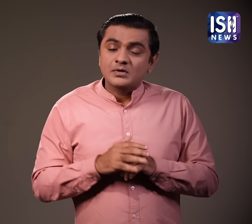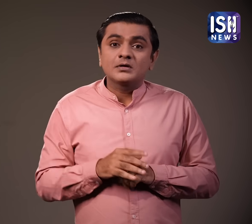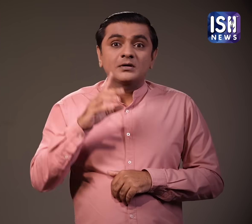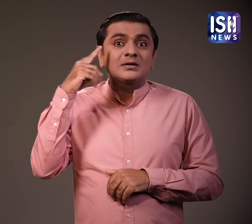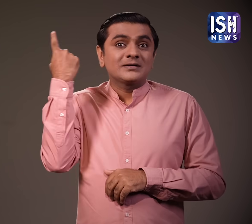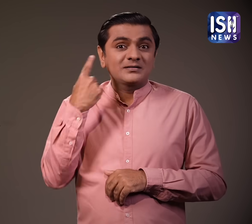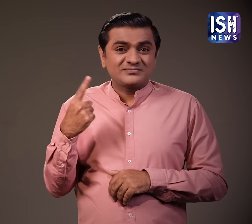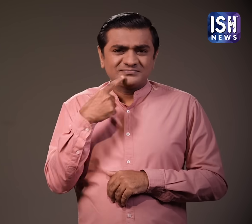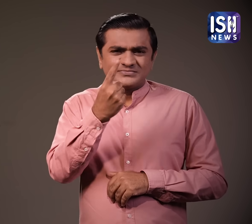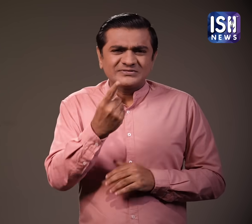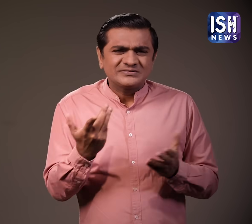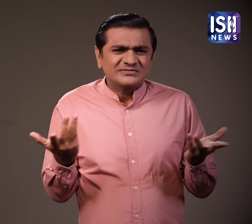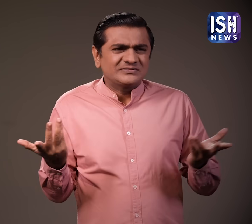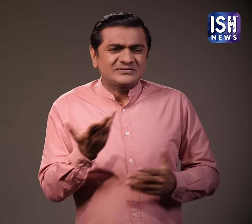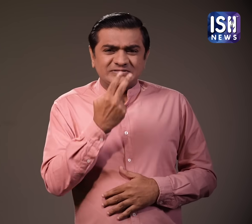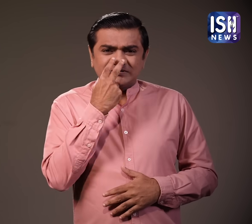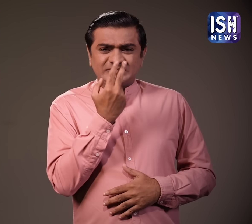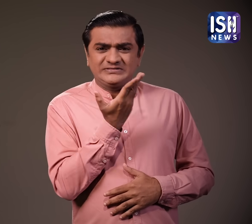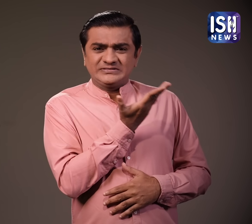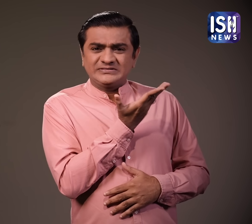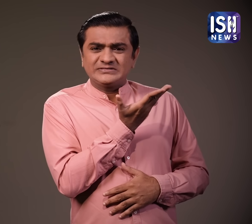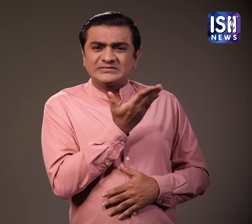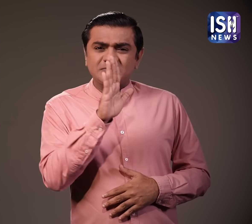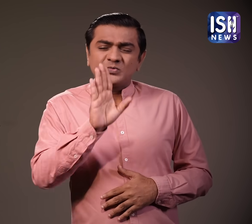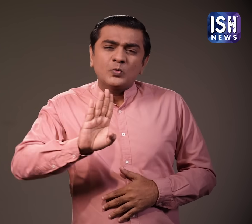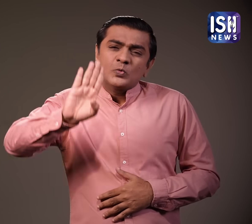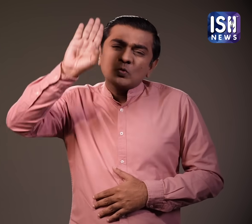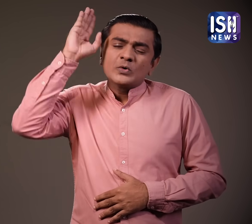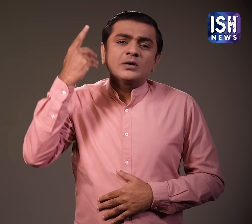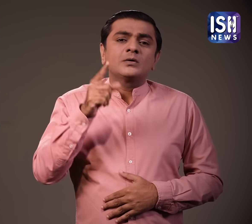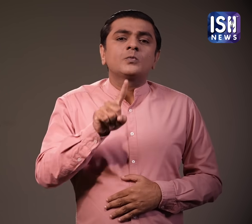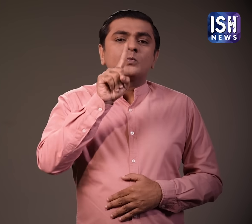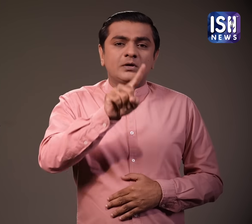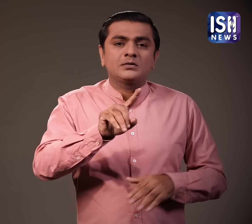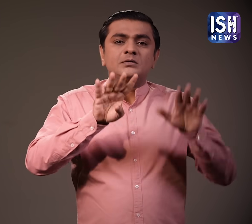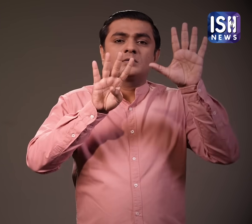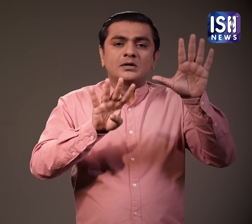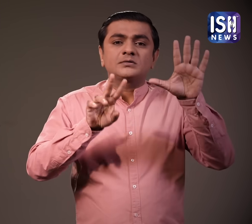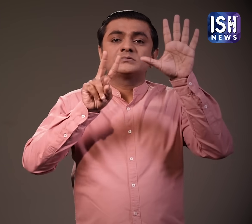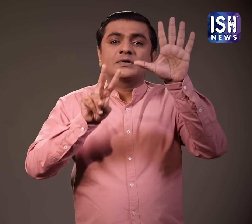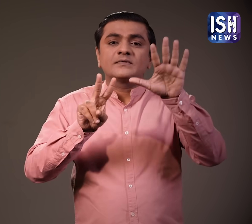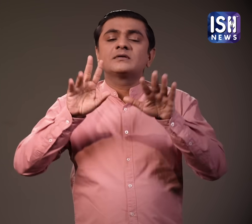सुश्री इरानी ने 1975 के अपातकाल के दौरान महिलाओं के खिलाफ हिंसा का मुद्दा उठाया